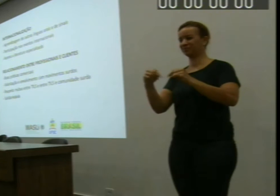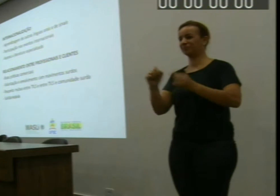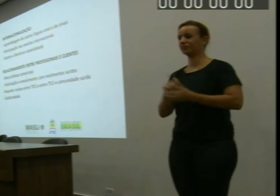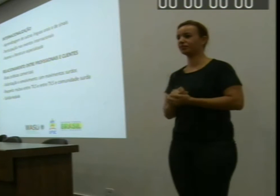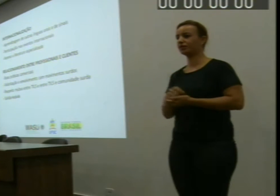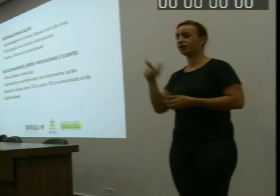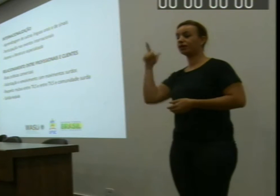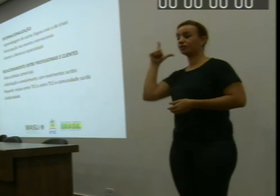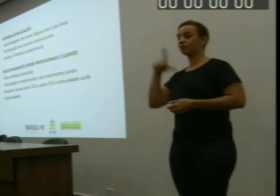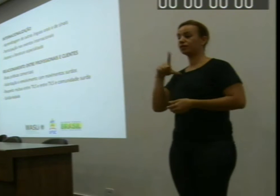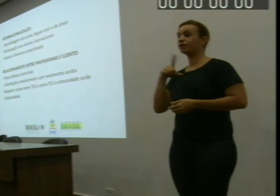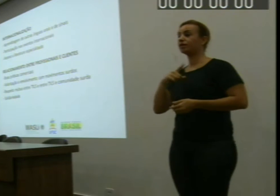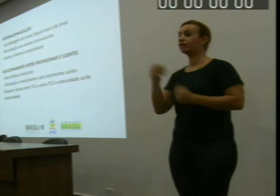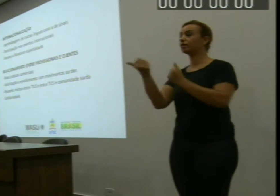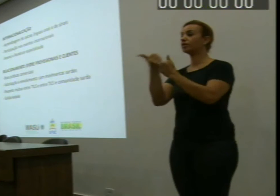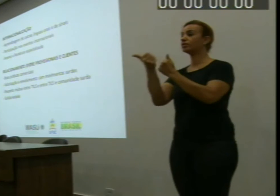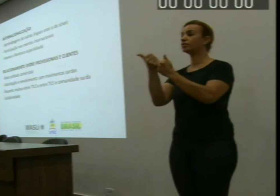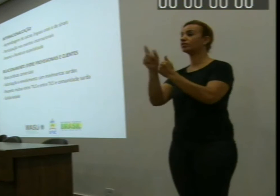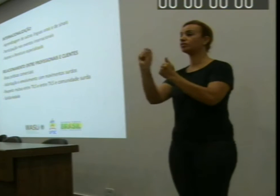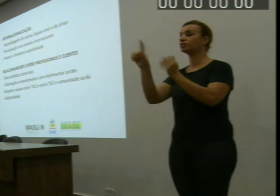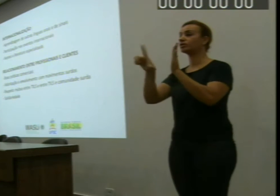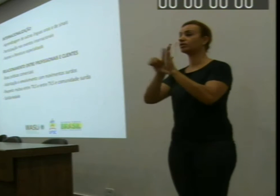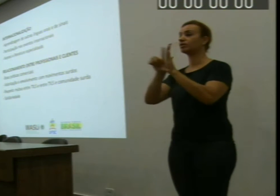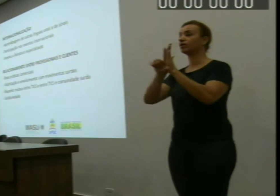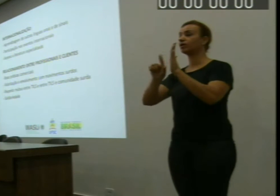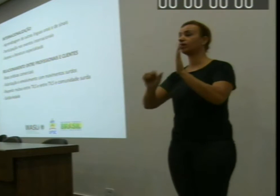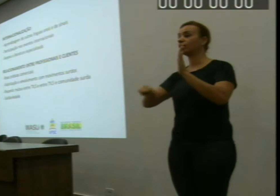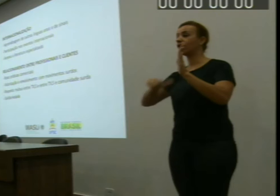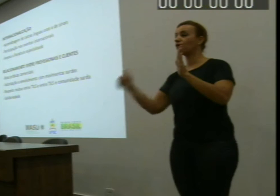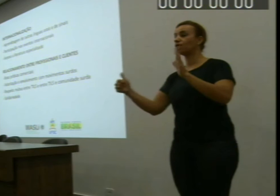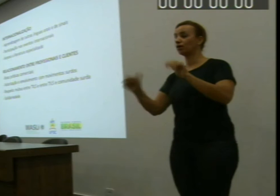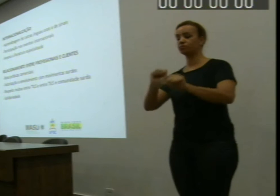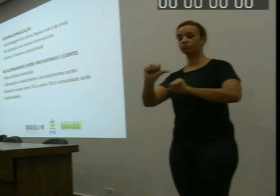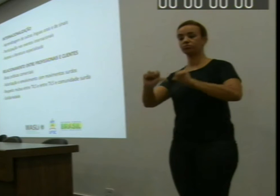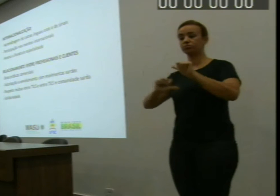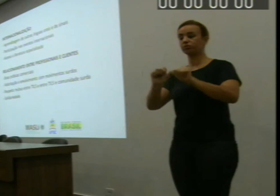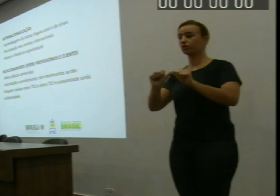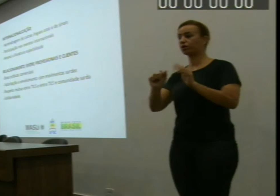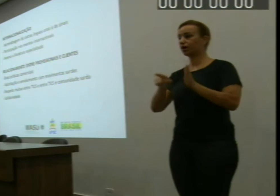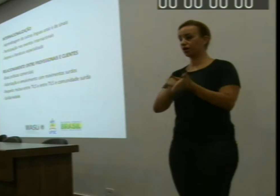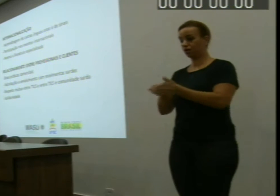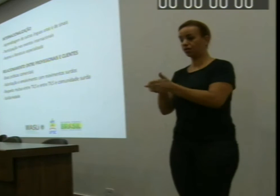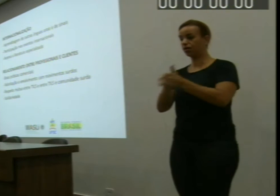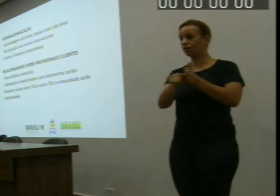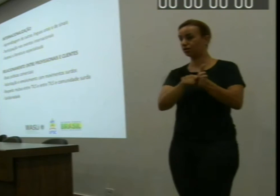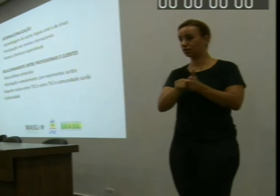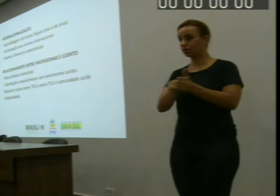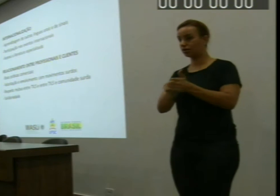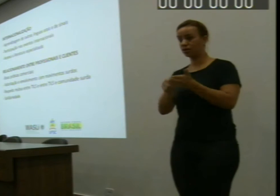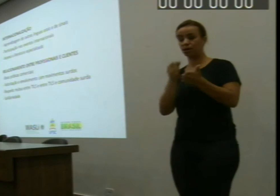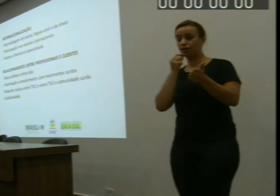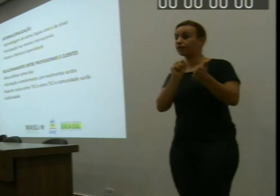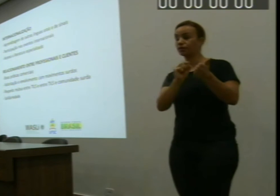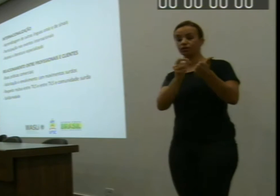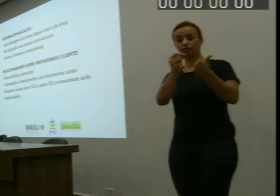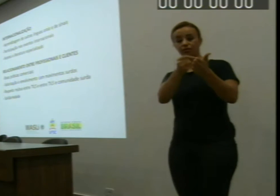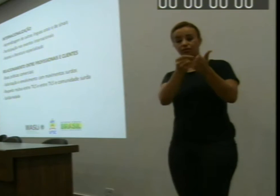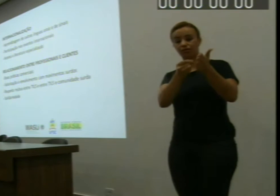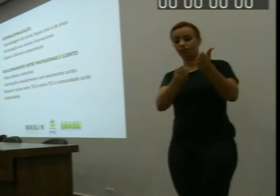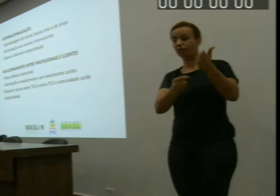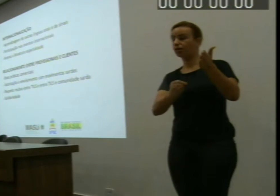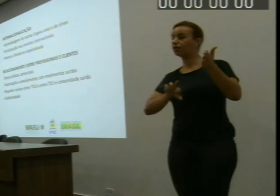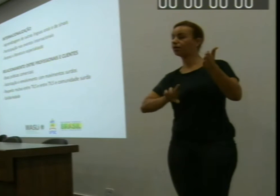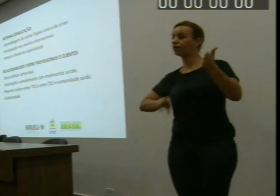a gente vai ter alterações que vão interferir no orçamento então o Ministério do planejamento vai ter que opinar a gente vai ter